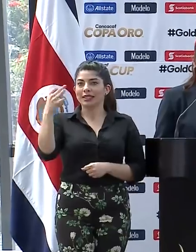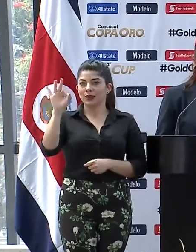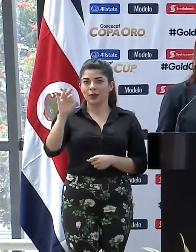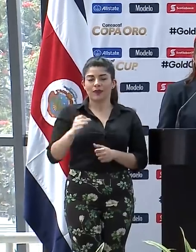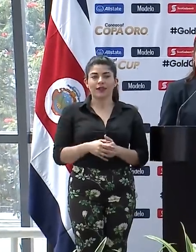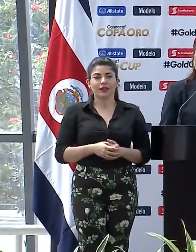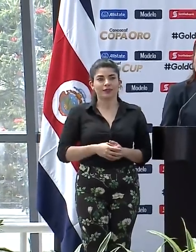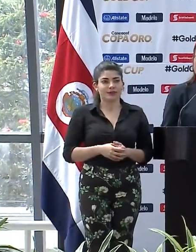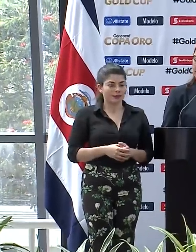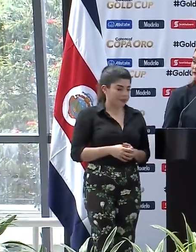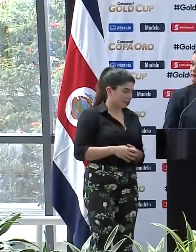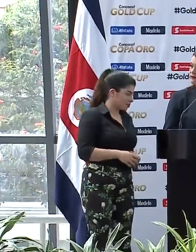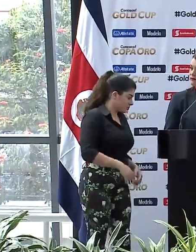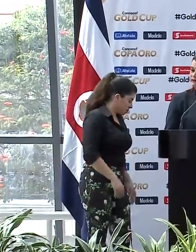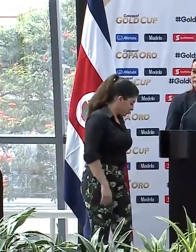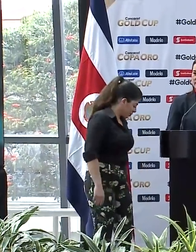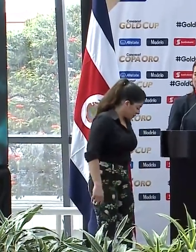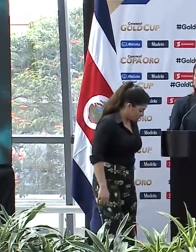2019.